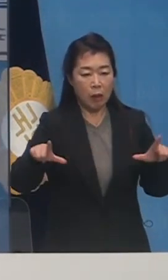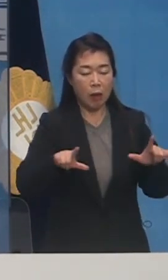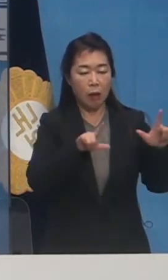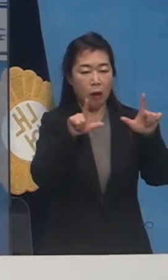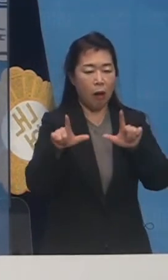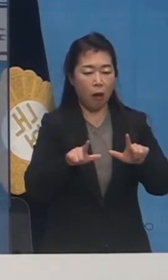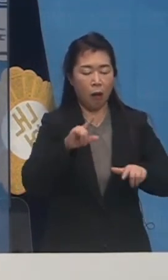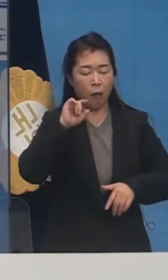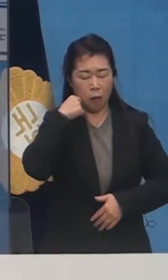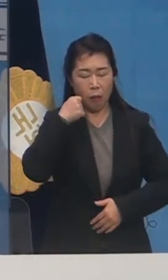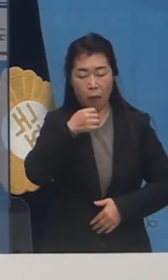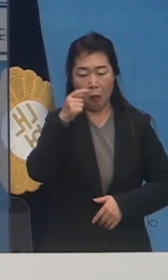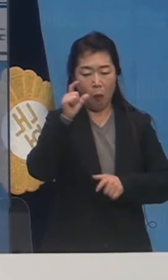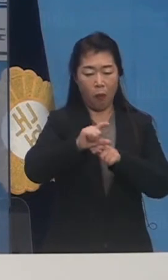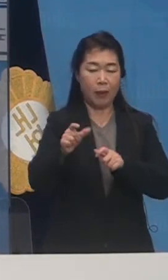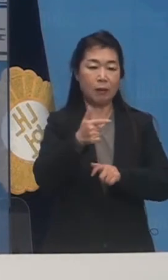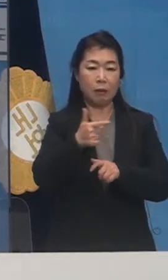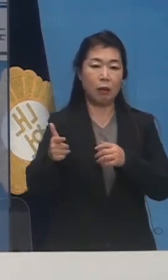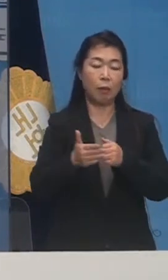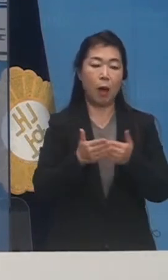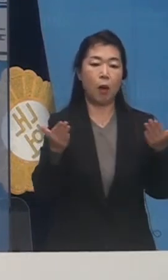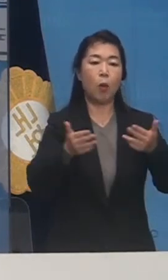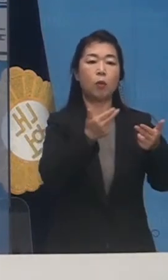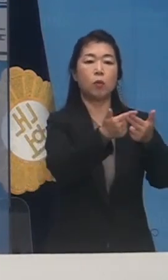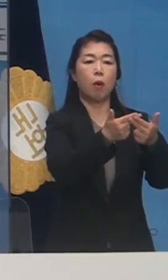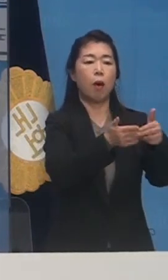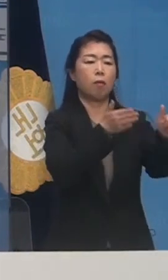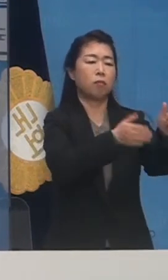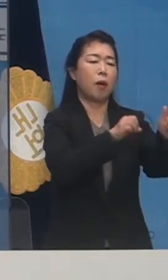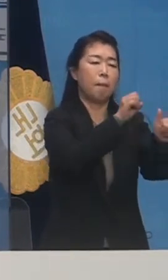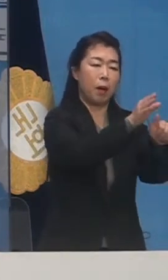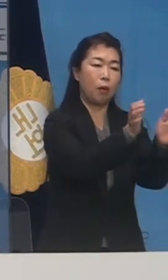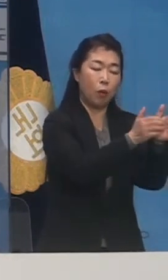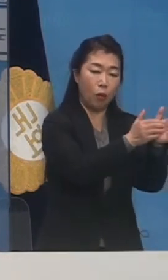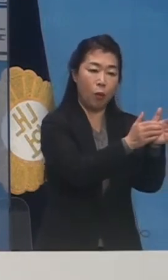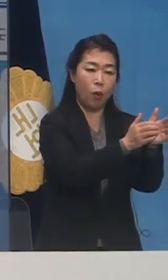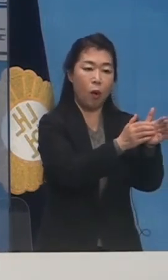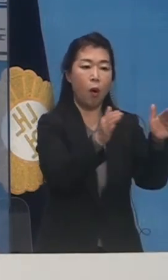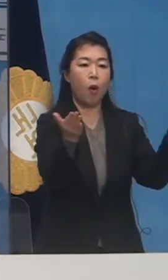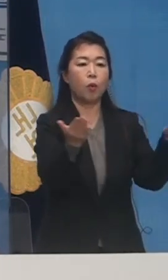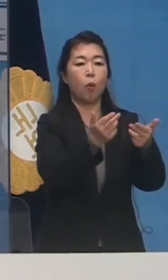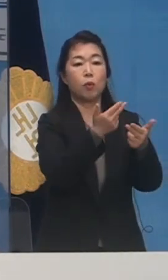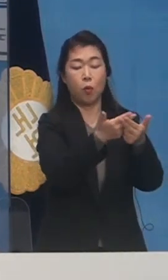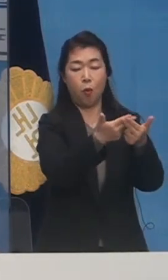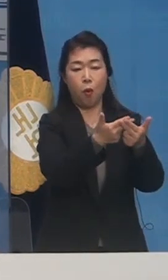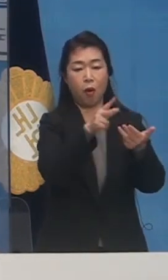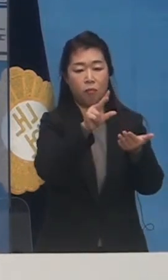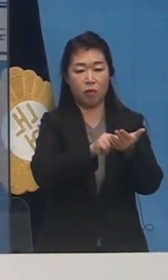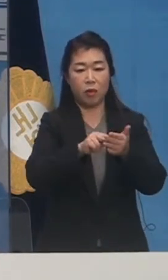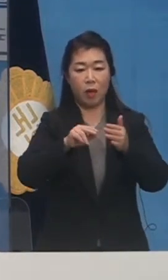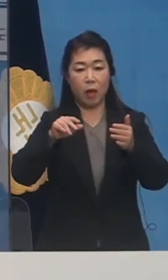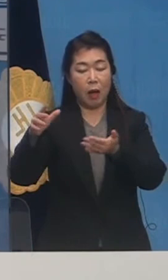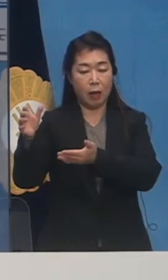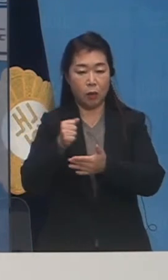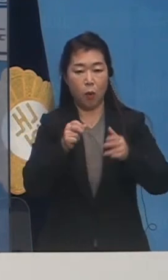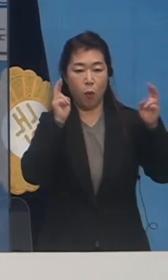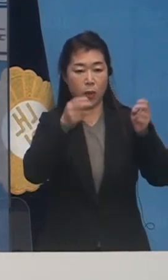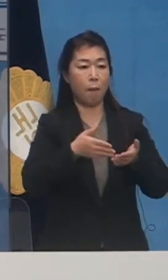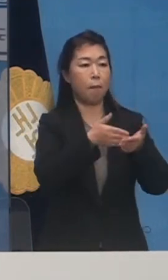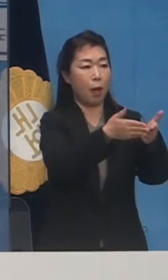괴로워 고민 끝에 노동조합에 도움을 요청했고 노조가 이 문제를 회사에